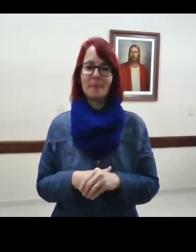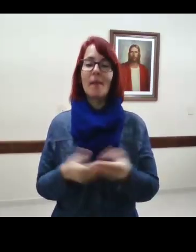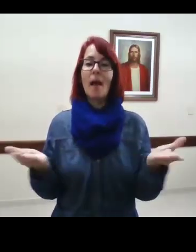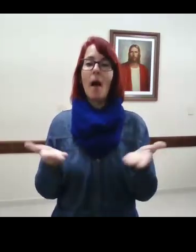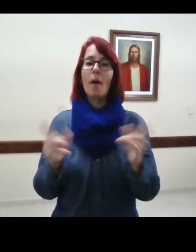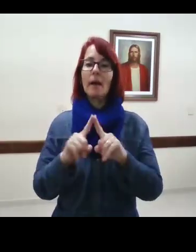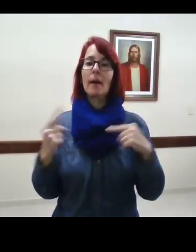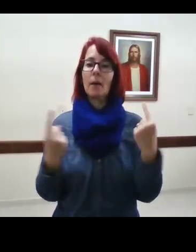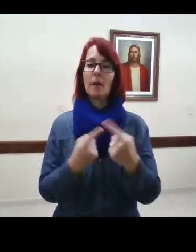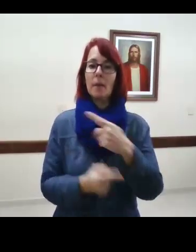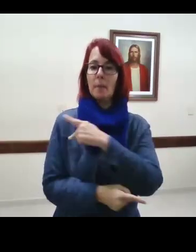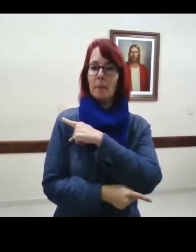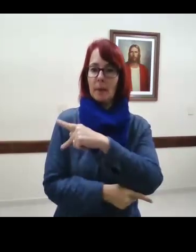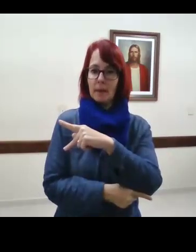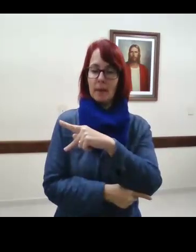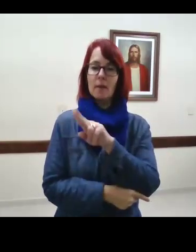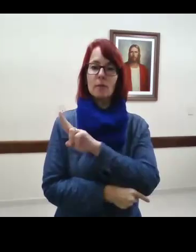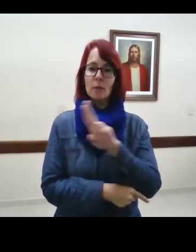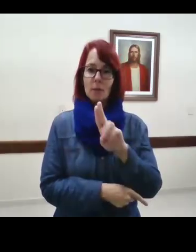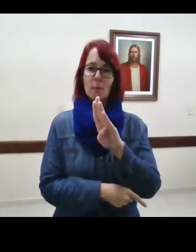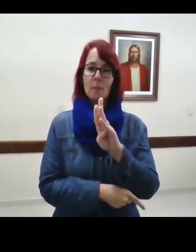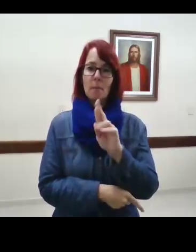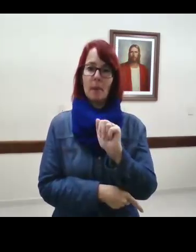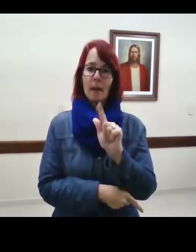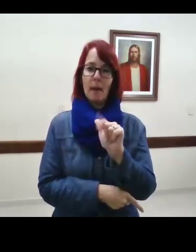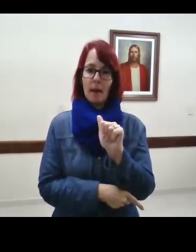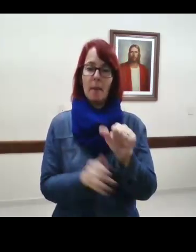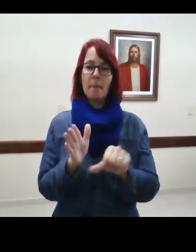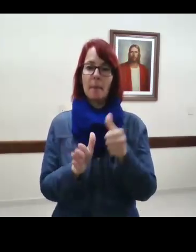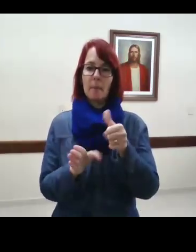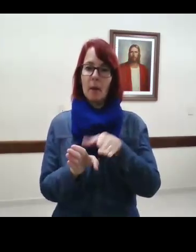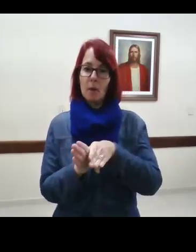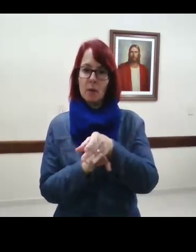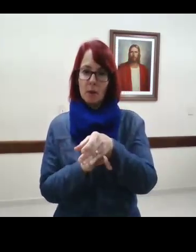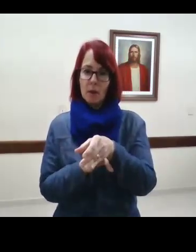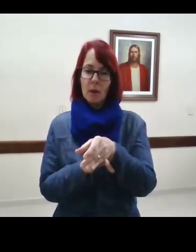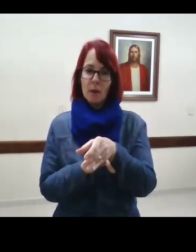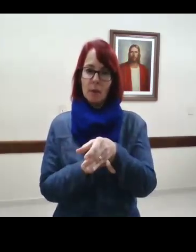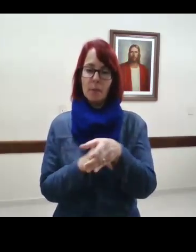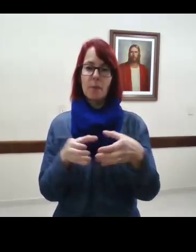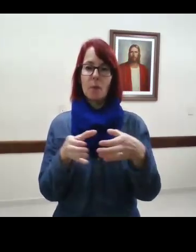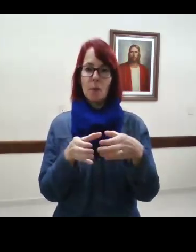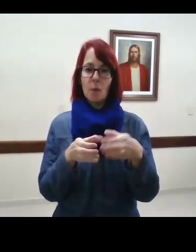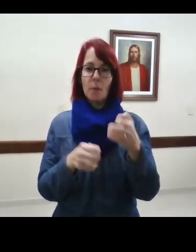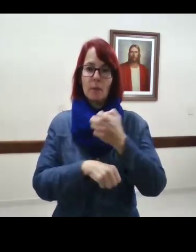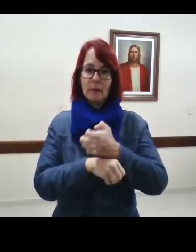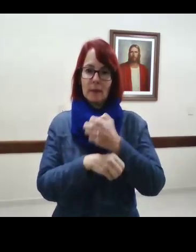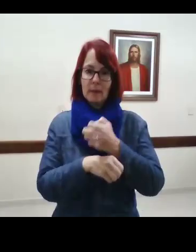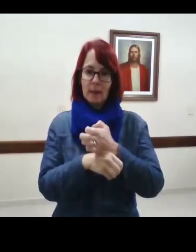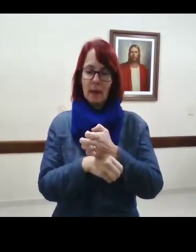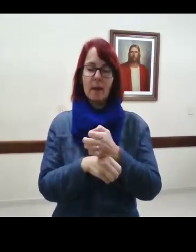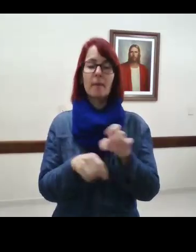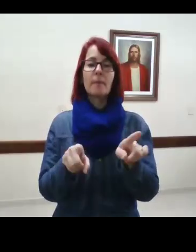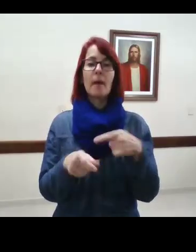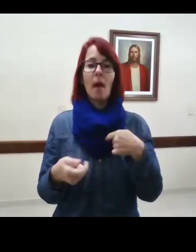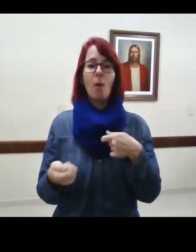está sendo presidida pelo presidente Benjamin Braga, primeiro conselheiro da presidência da nossa estaca, e está sendo dirigida